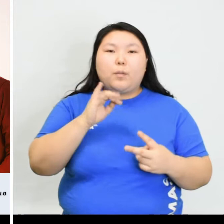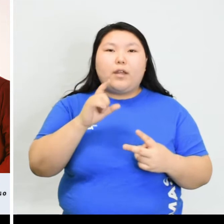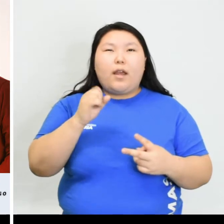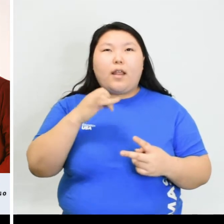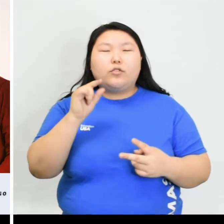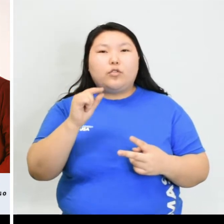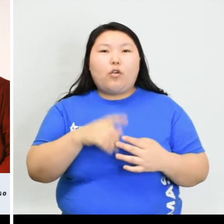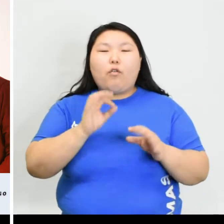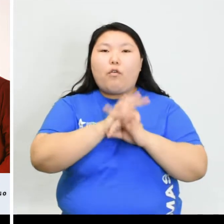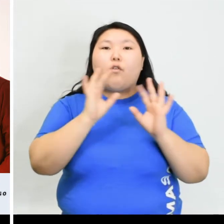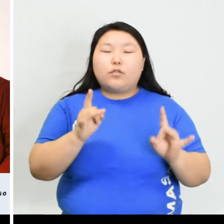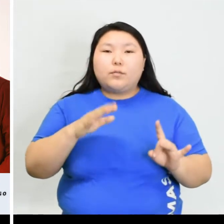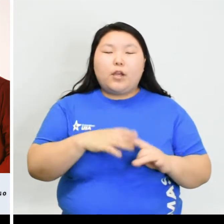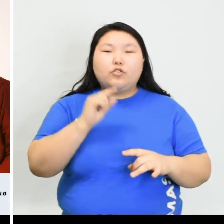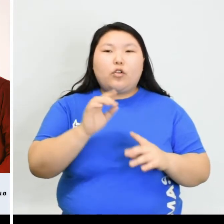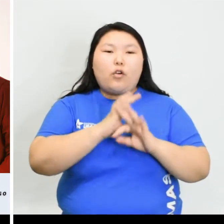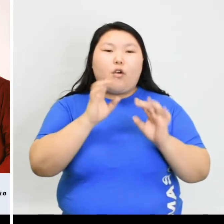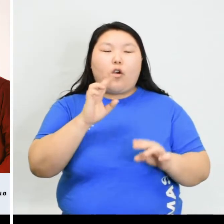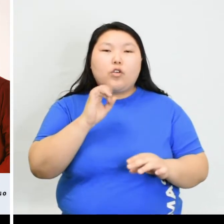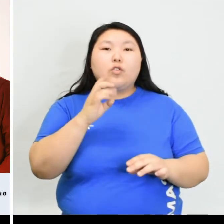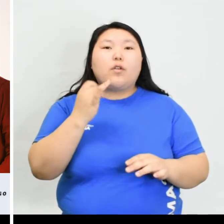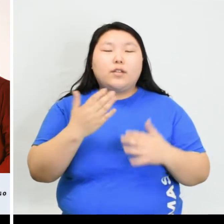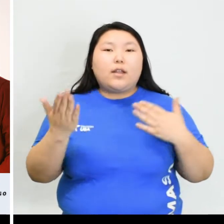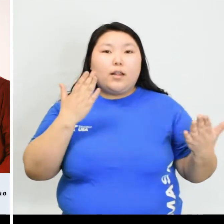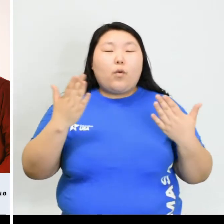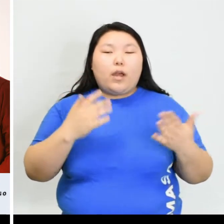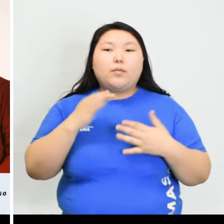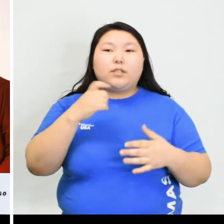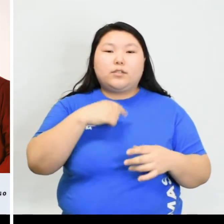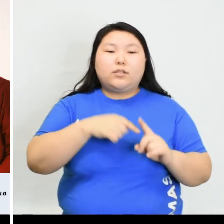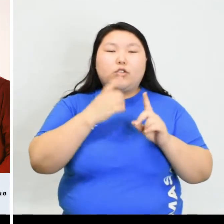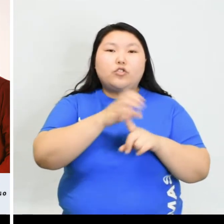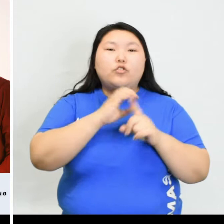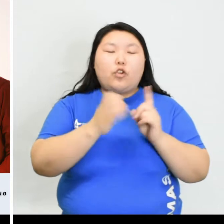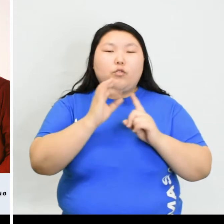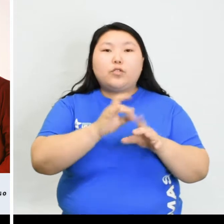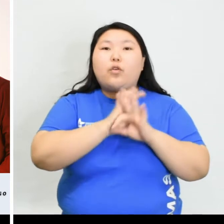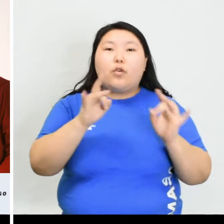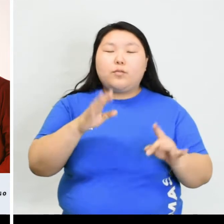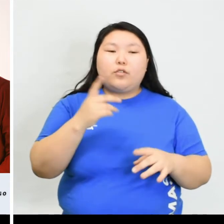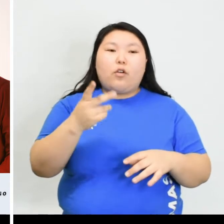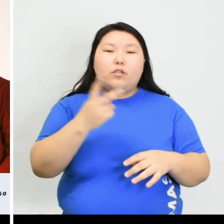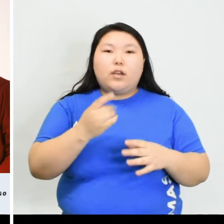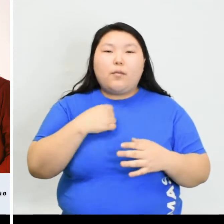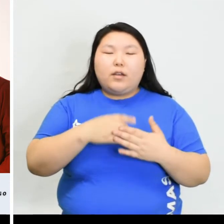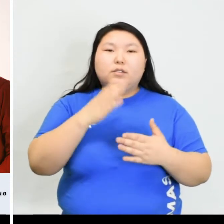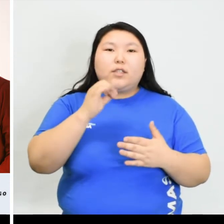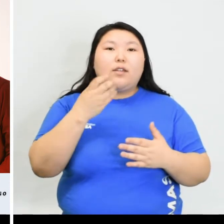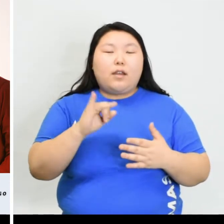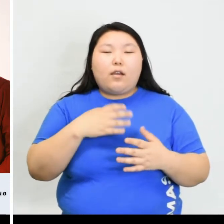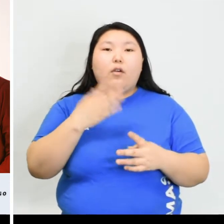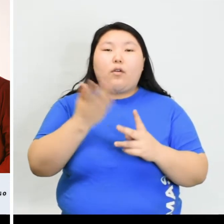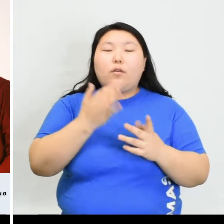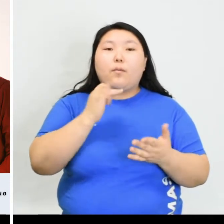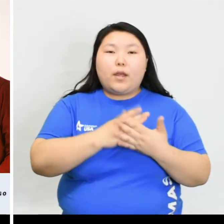чинь бас нэг арай жоохон өөр культуртай. Тэгээ арай жоохон консерватив тал руугаа тэгээ бас тэр чинь соёл нь бас өөрчлөлт тэр хоёр чинь хоёулаа нөгөө